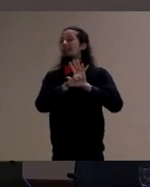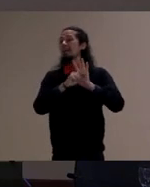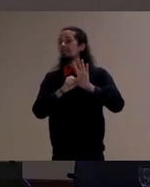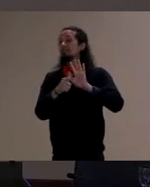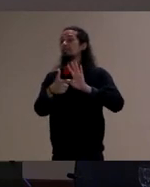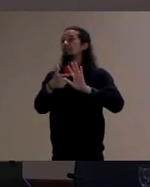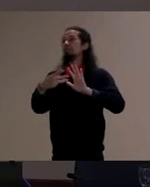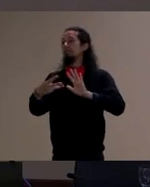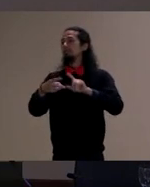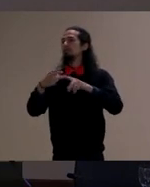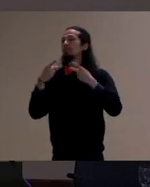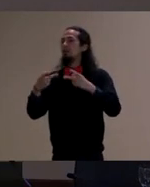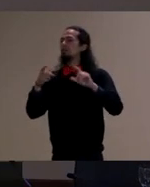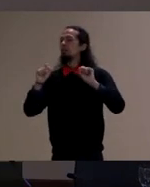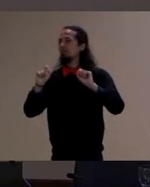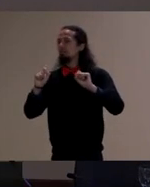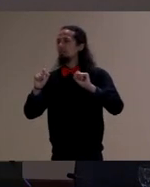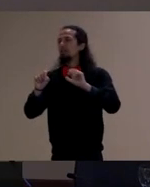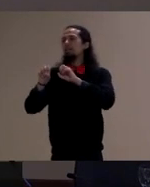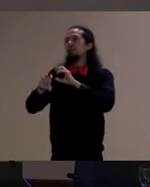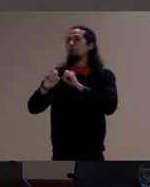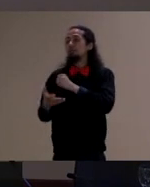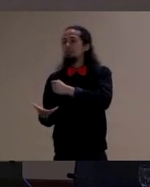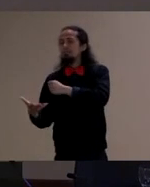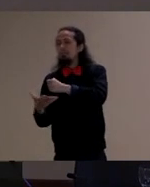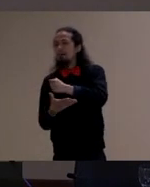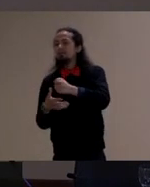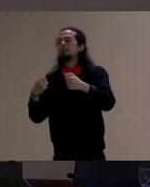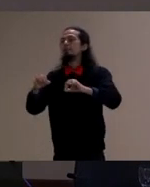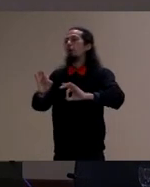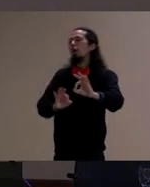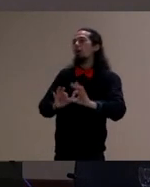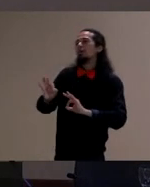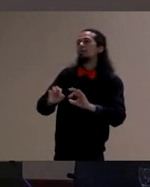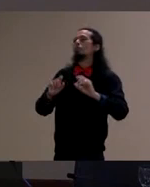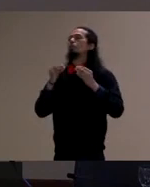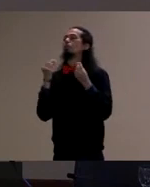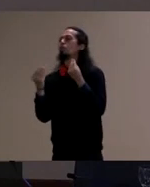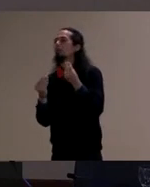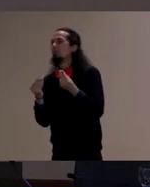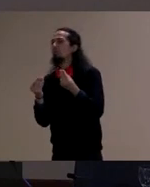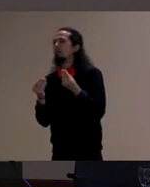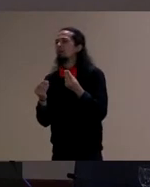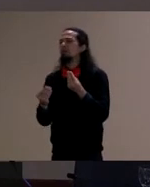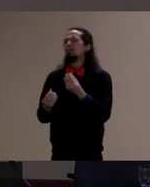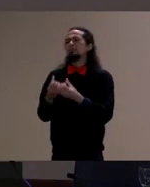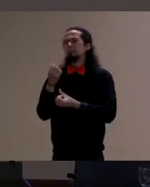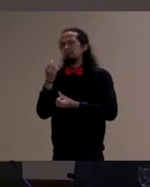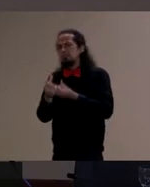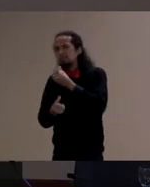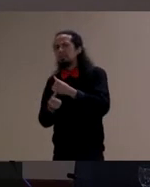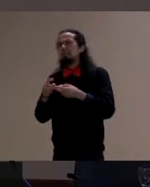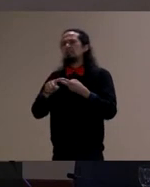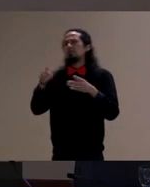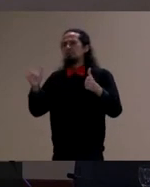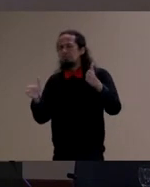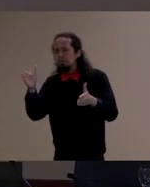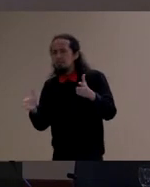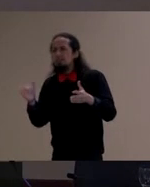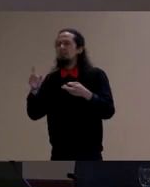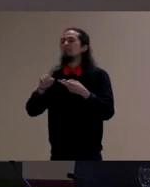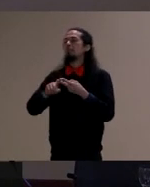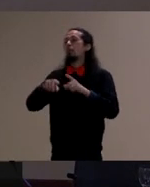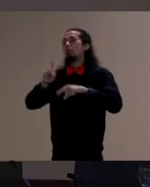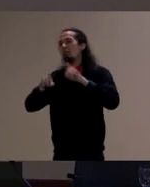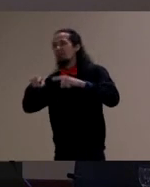básica poderá organizar-se em séries anuais períodos semestrais ciclos alternância regular de períodos